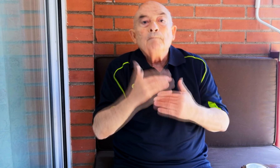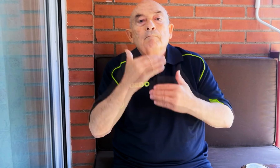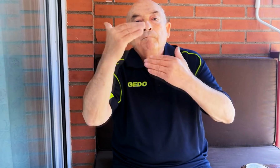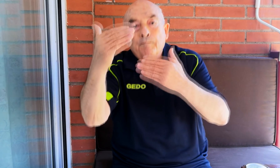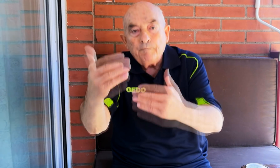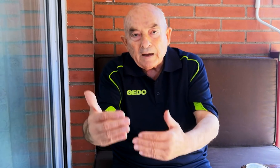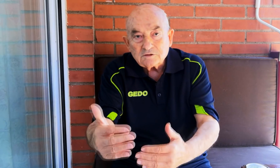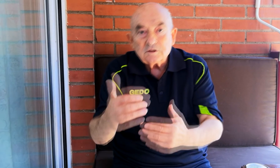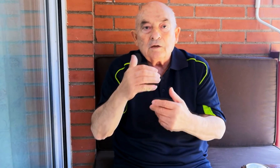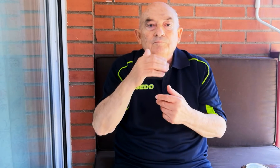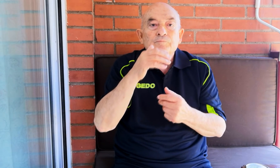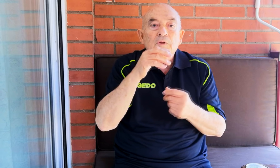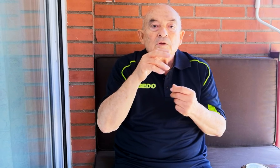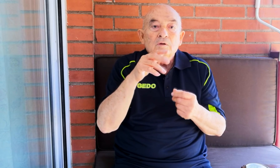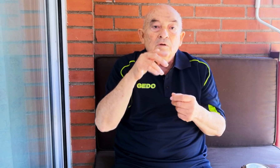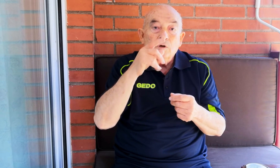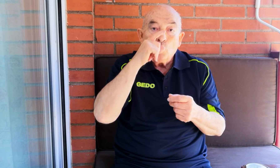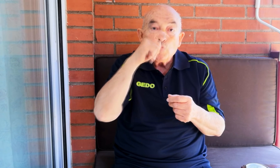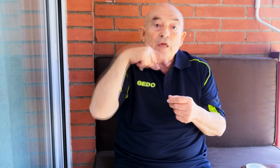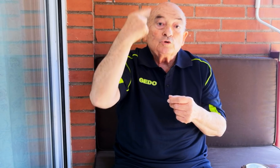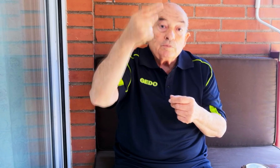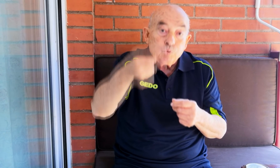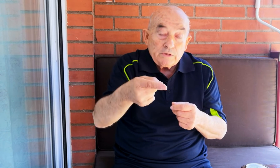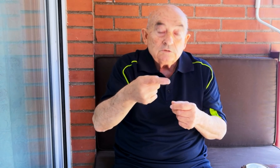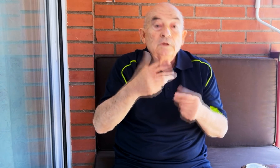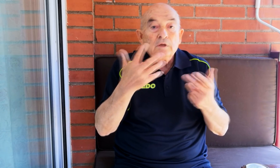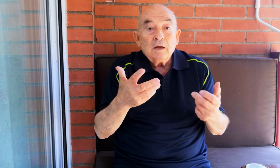i el cultural el vam haver d'endarrerir.